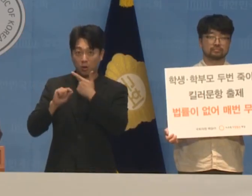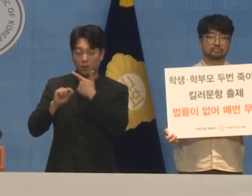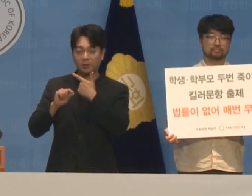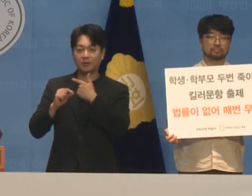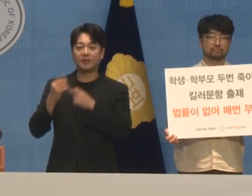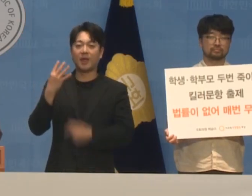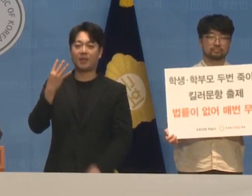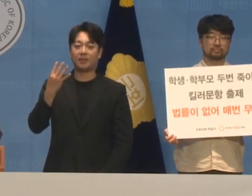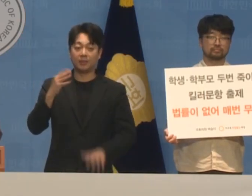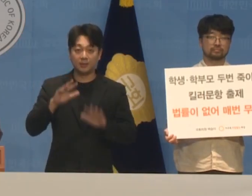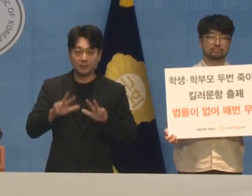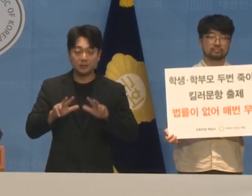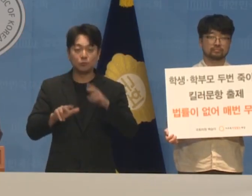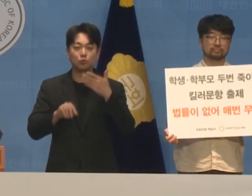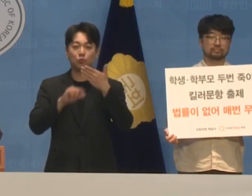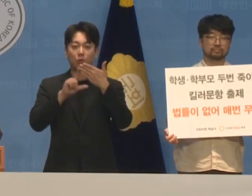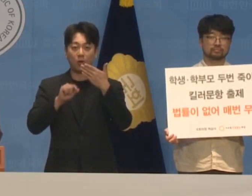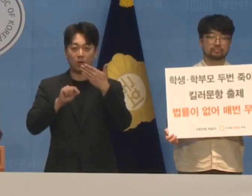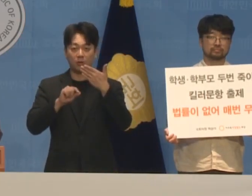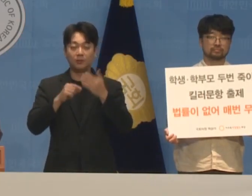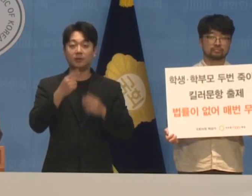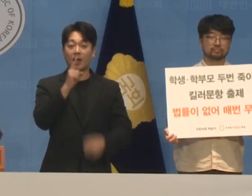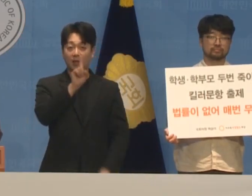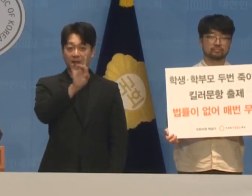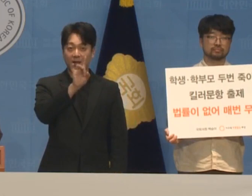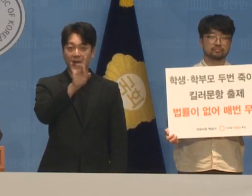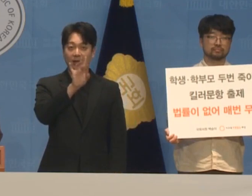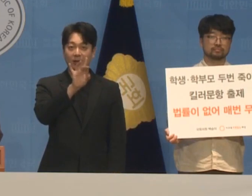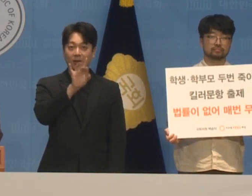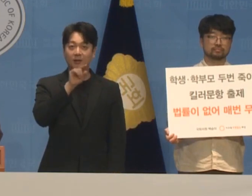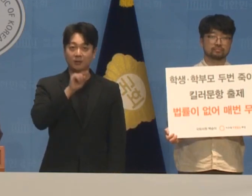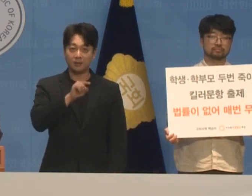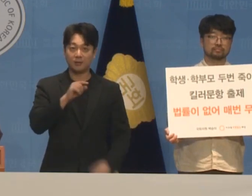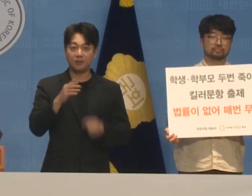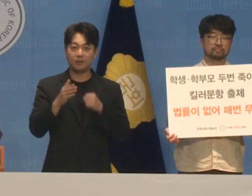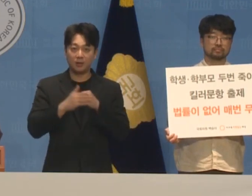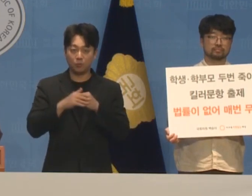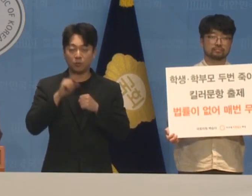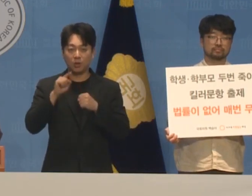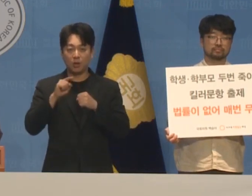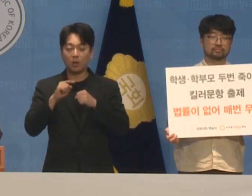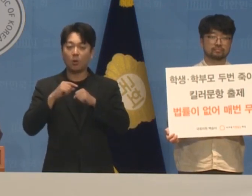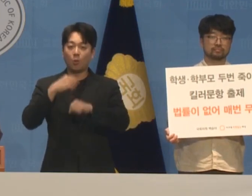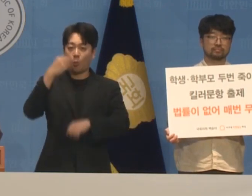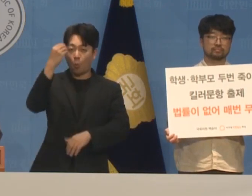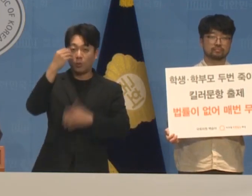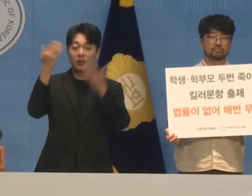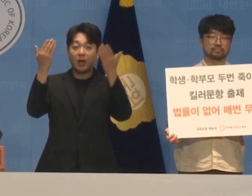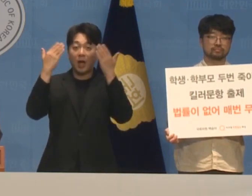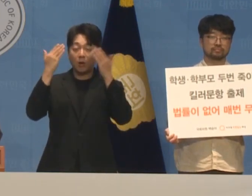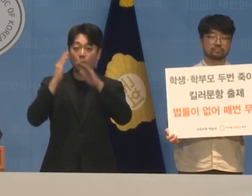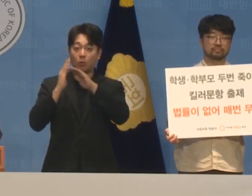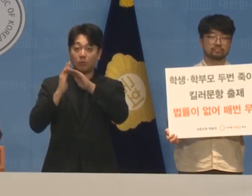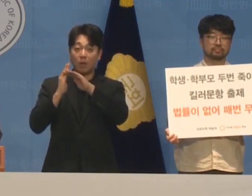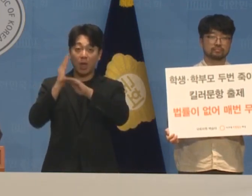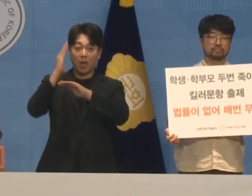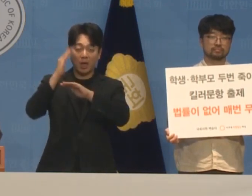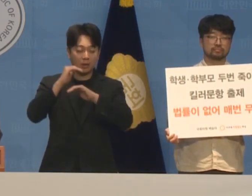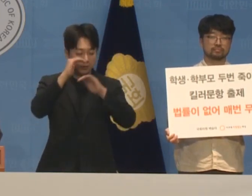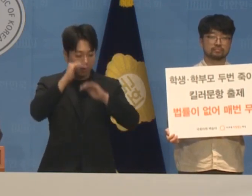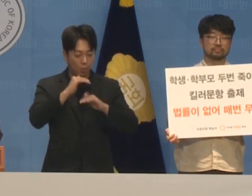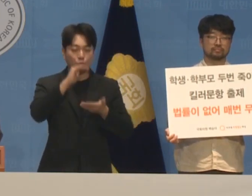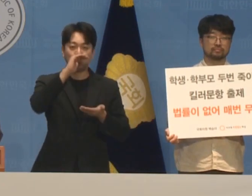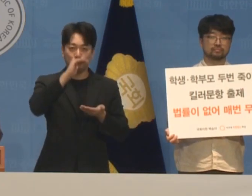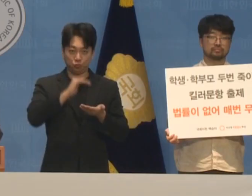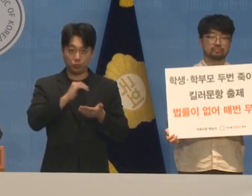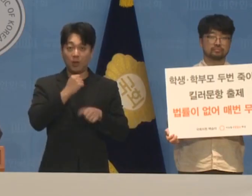9월 모의평가에서 교육과정을 벗어난 문제의 출제 비율이 줄어든 것으로 수능을 준비하는 수험생들의 입시